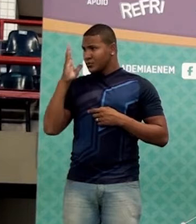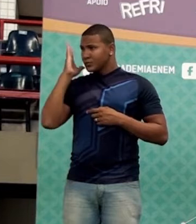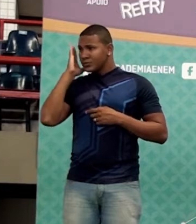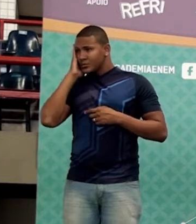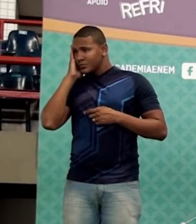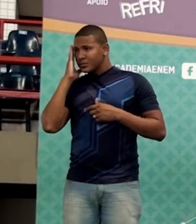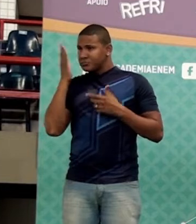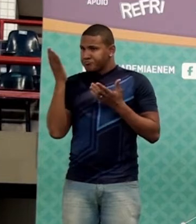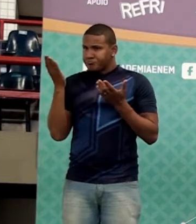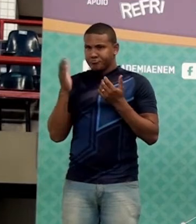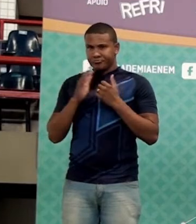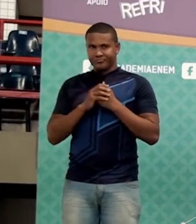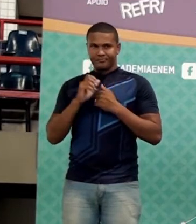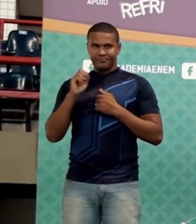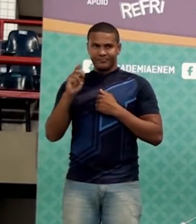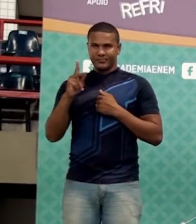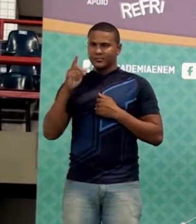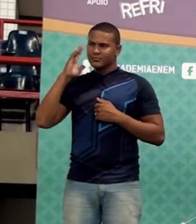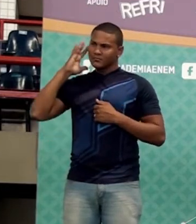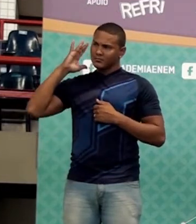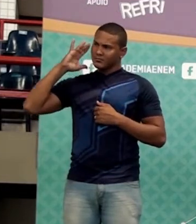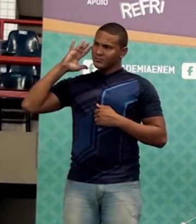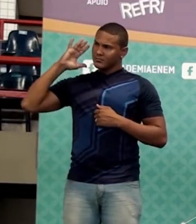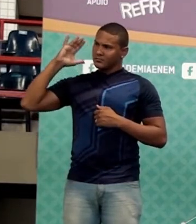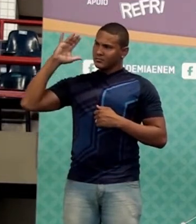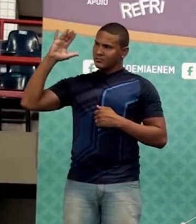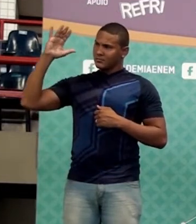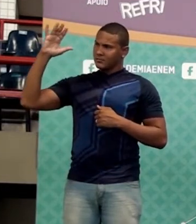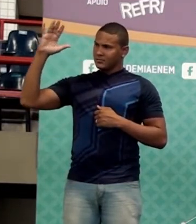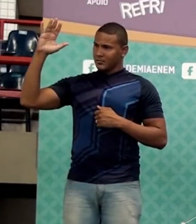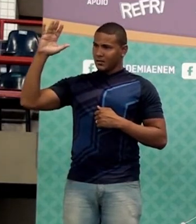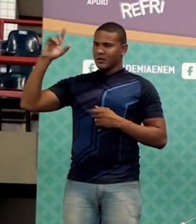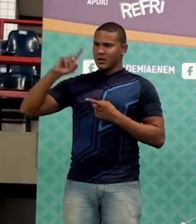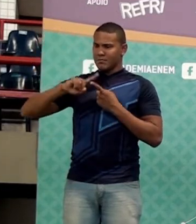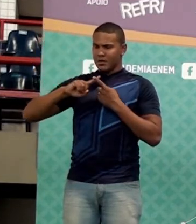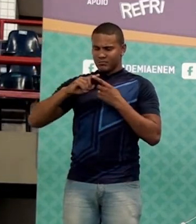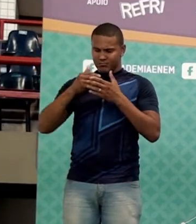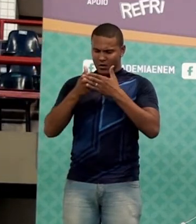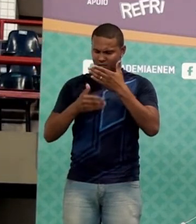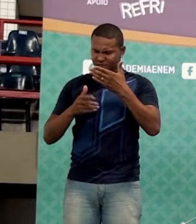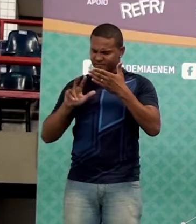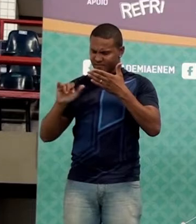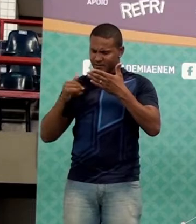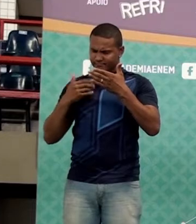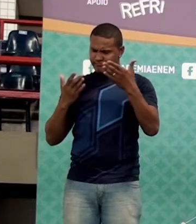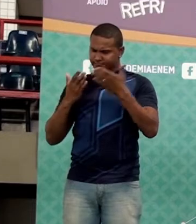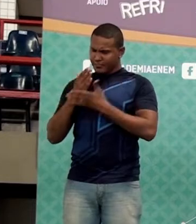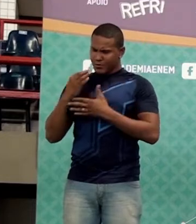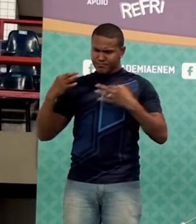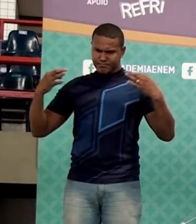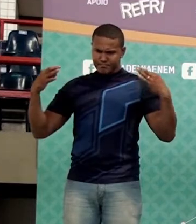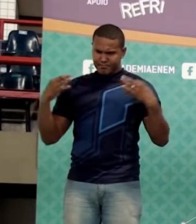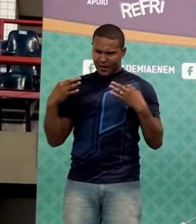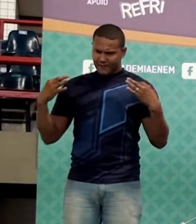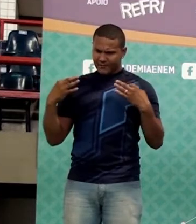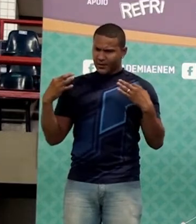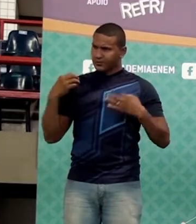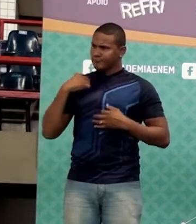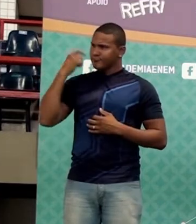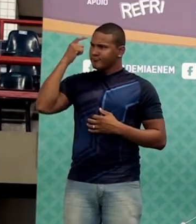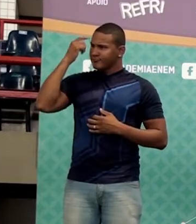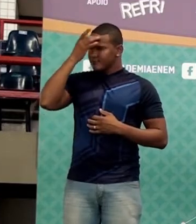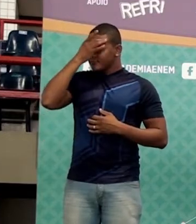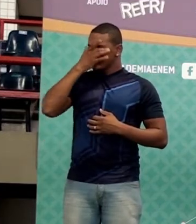né? Aí você vai se imaginar também fazendo uma excelente prova. Tente ver o seu rosto na hora